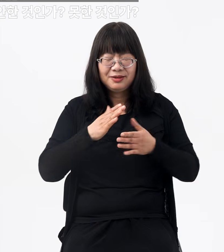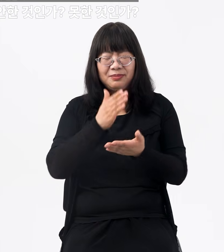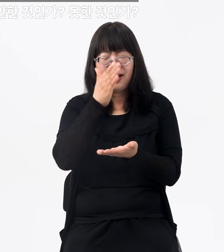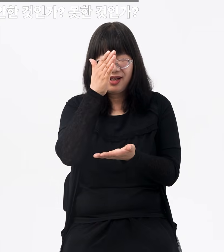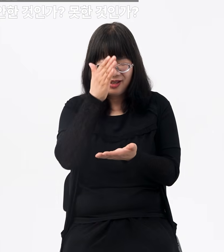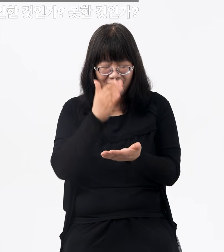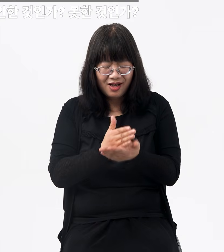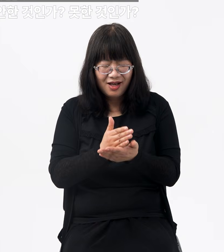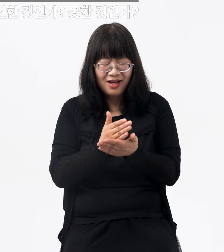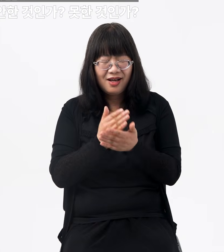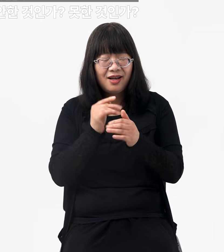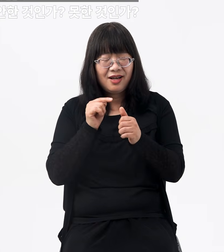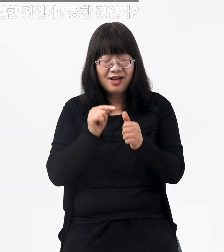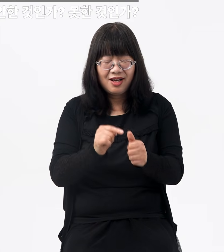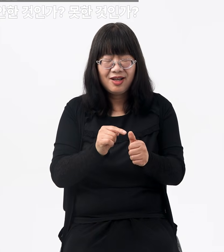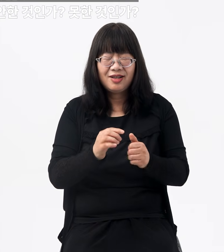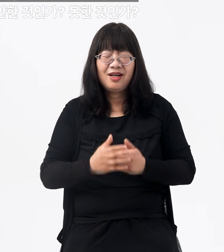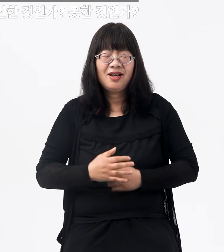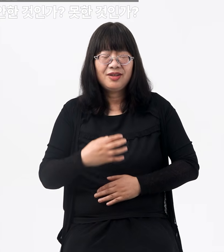놀라지 마라.